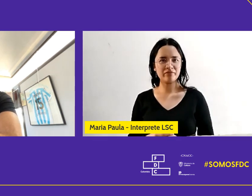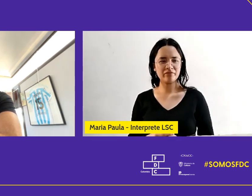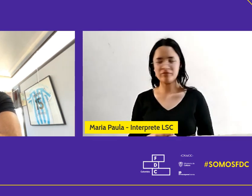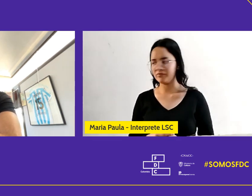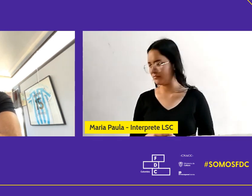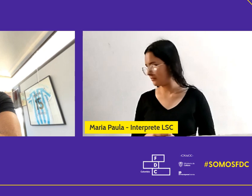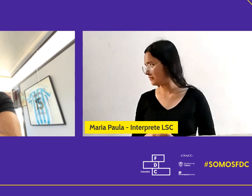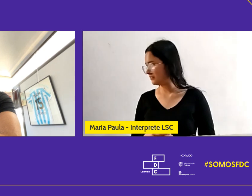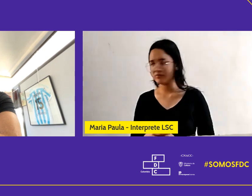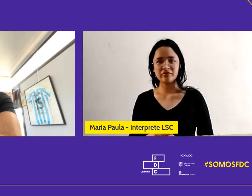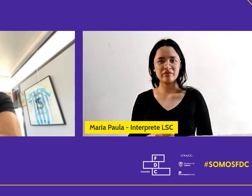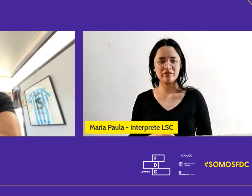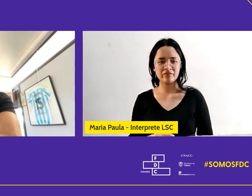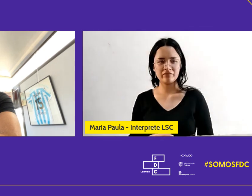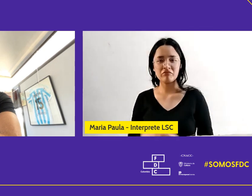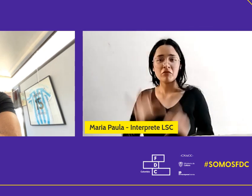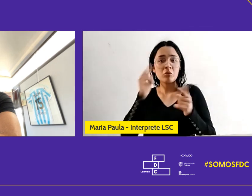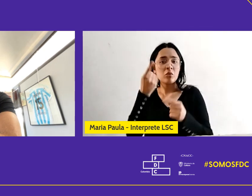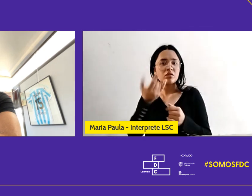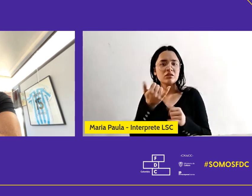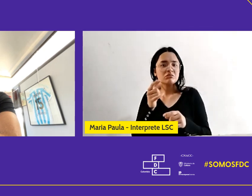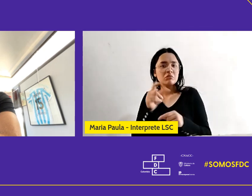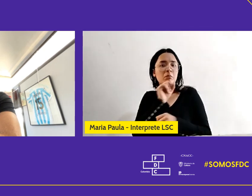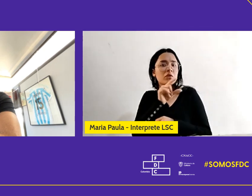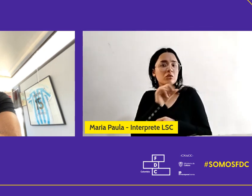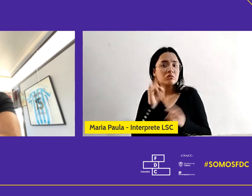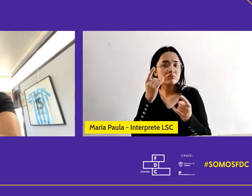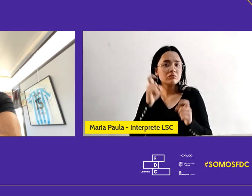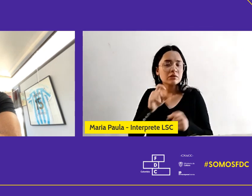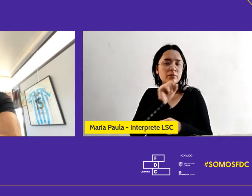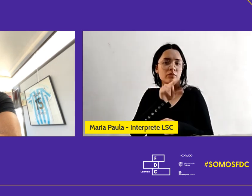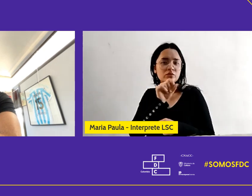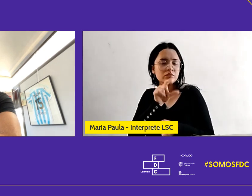No sé si tiene alguna pregunta o...